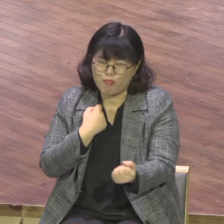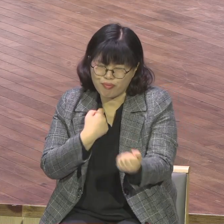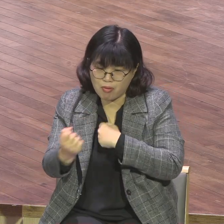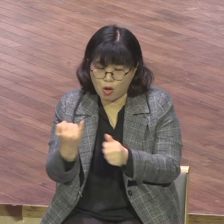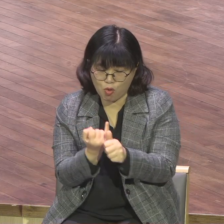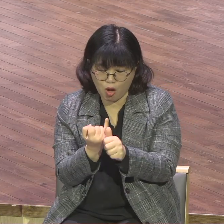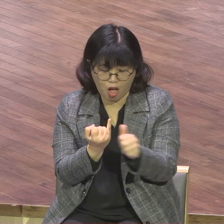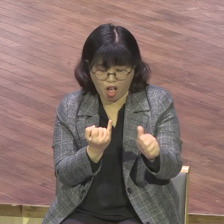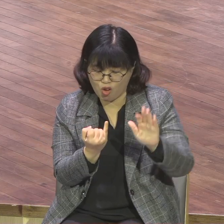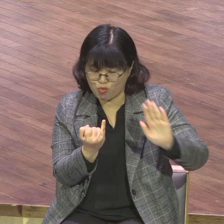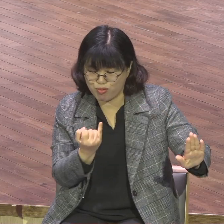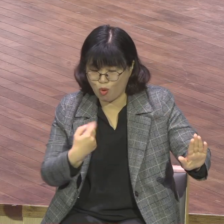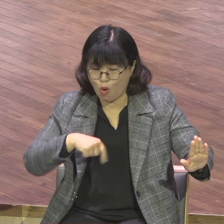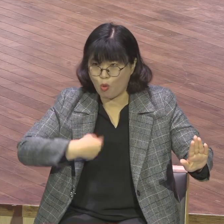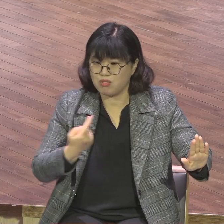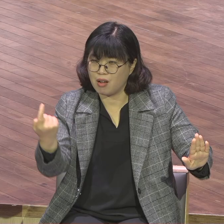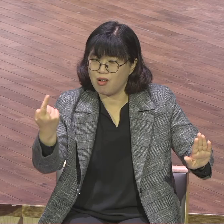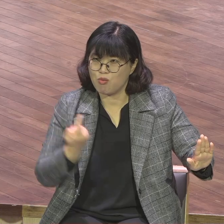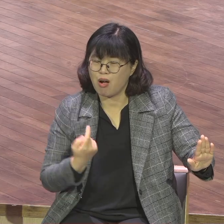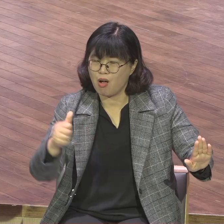물론 하나님 계획이 있겠지만은